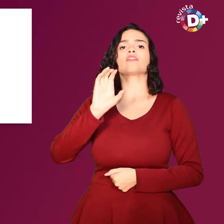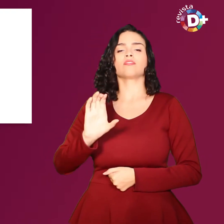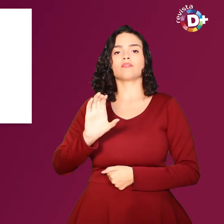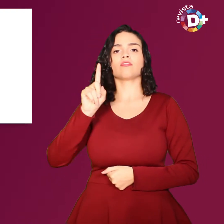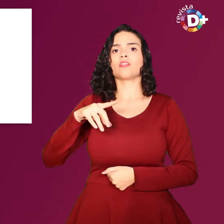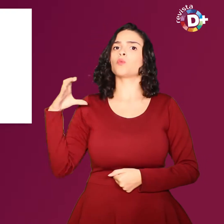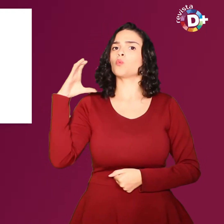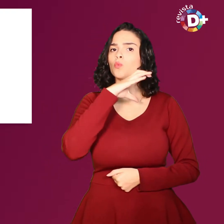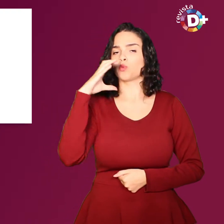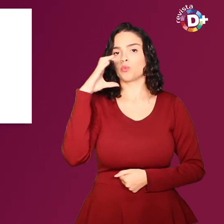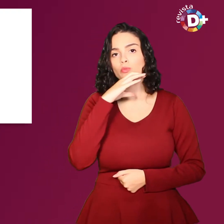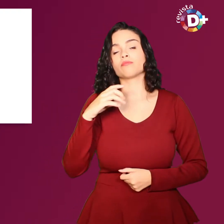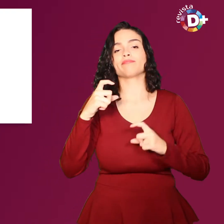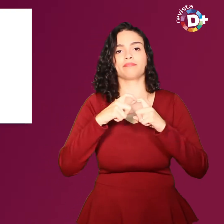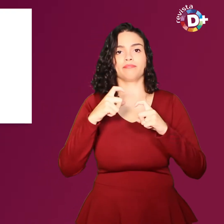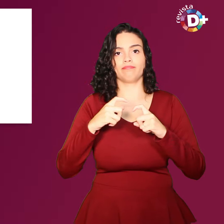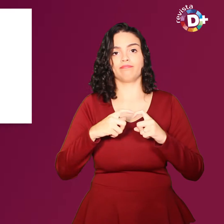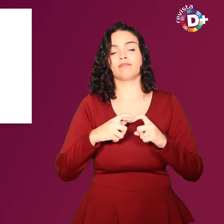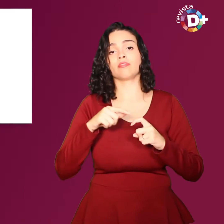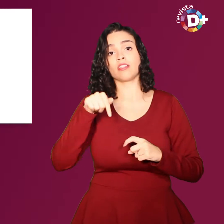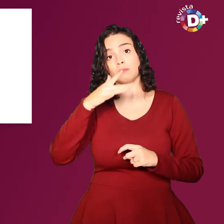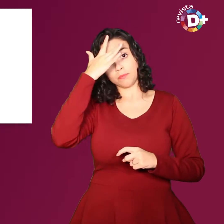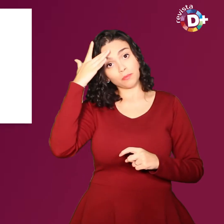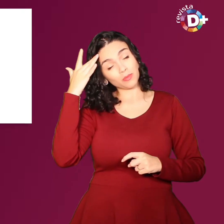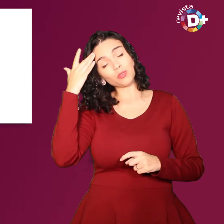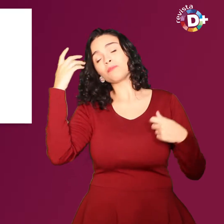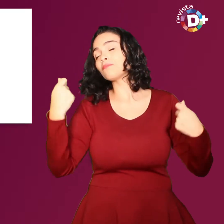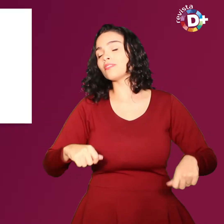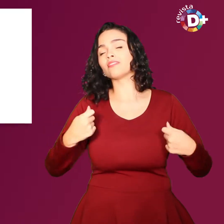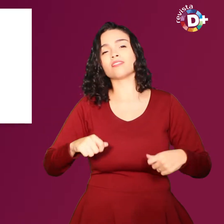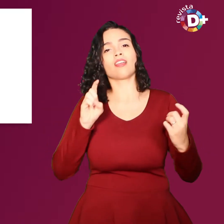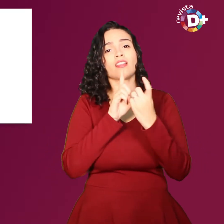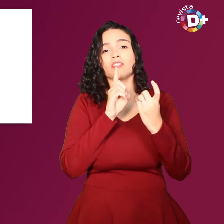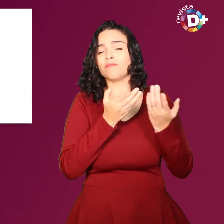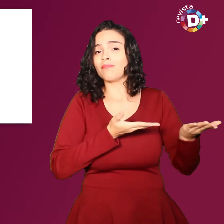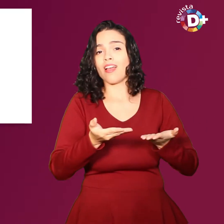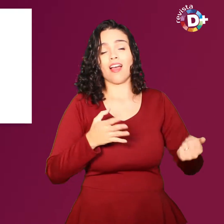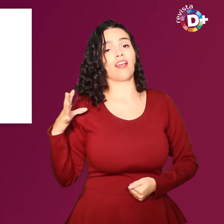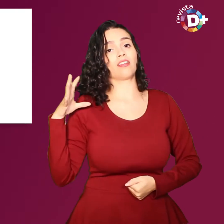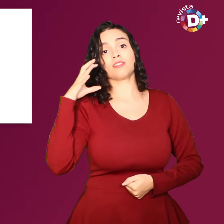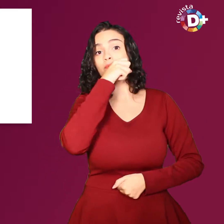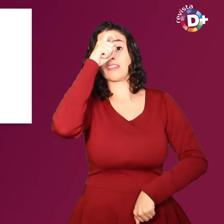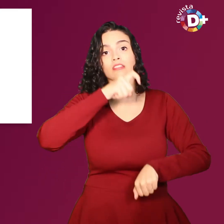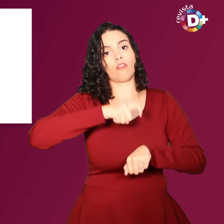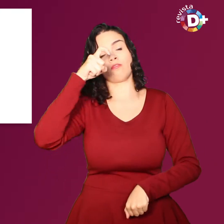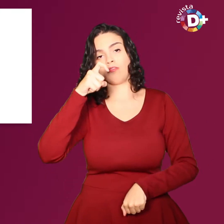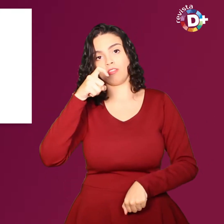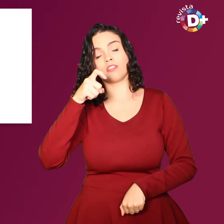O AVC é considerado uma emergência médica, ou seja, pacientes com problema têm de ser atendidos imediatamente.